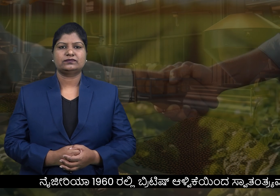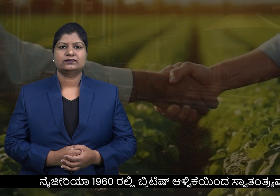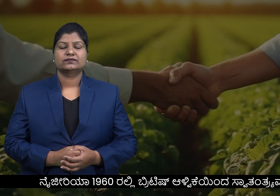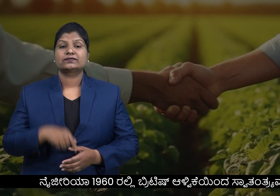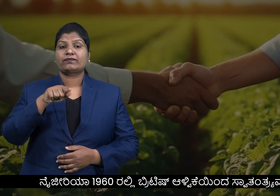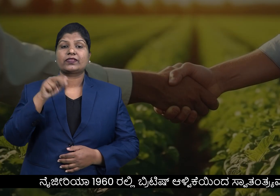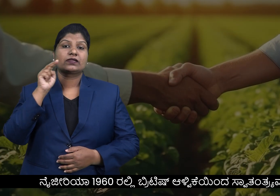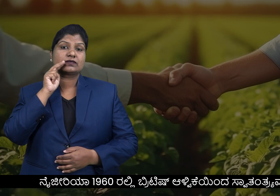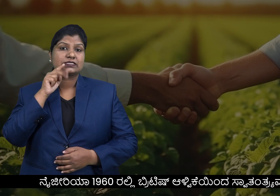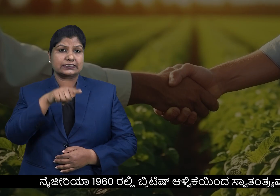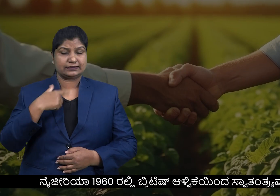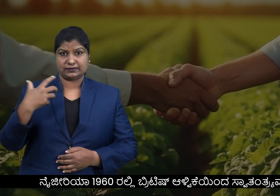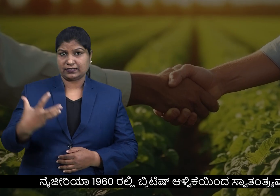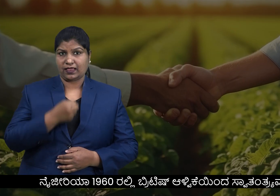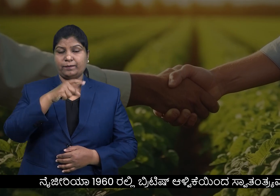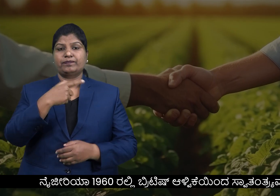ನೈಜೀರಿಯಾ